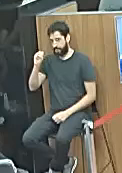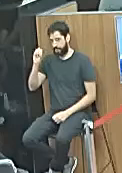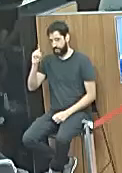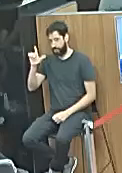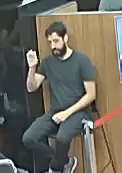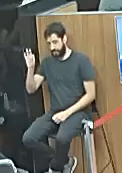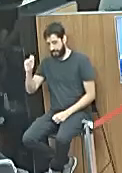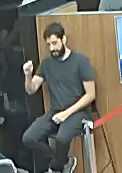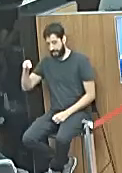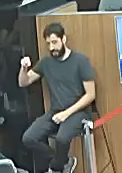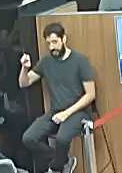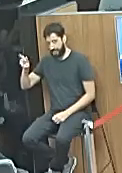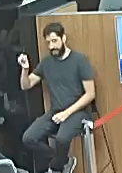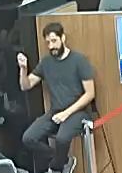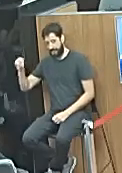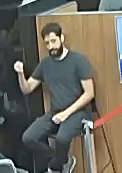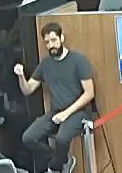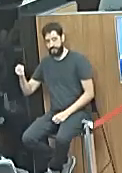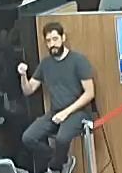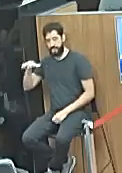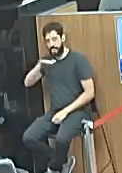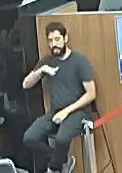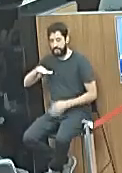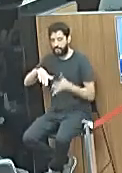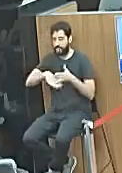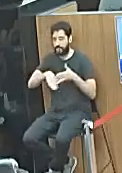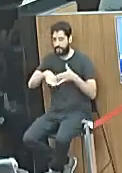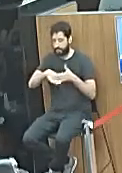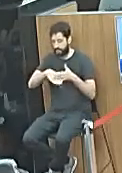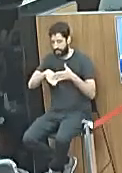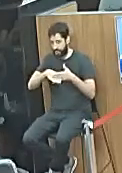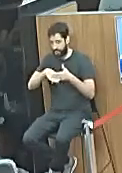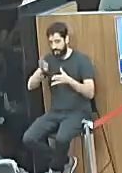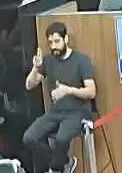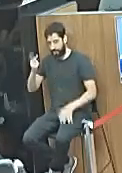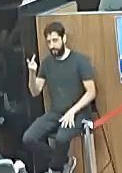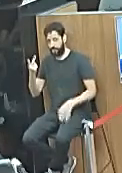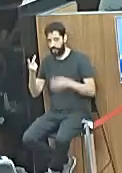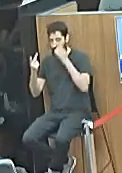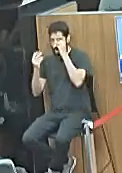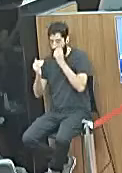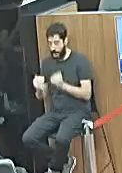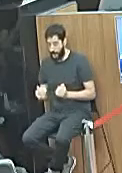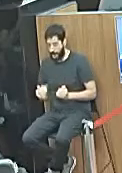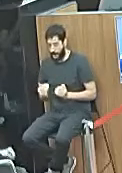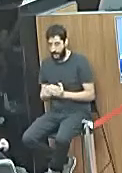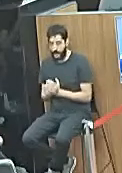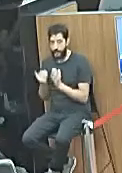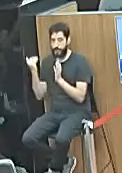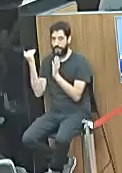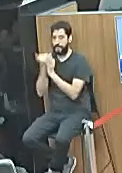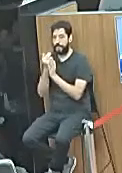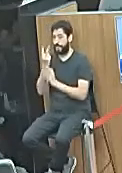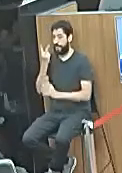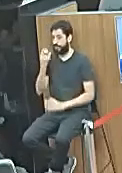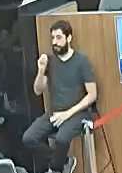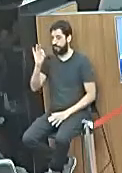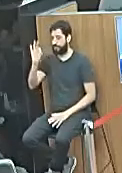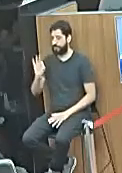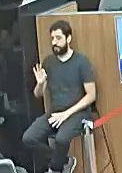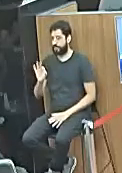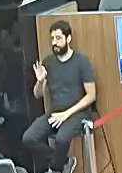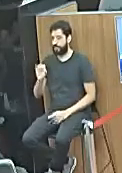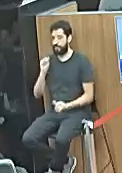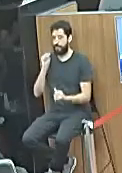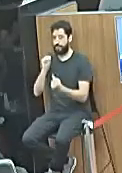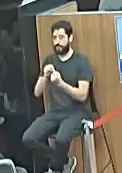intermediária de belo horizonte aumentar em 20 por cento a meta